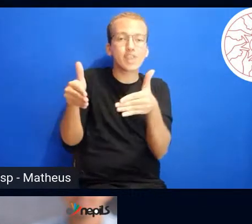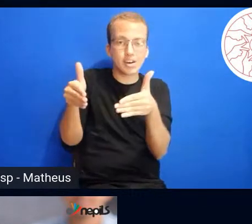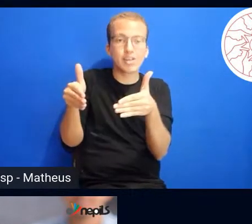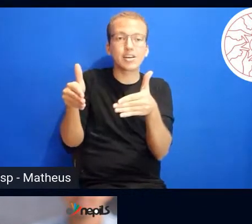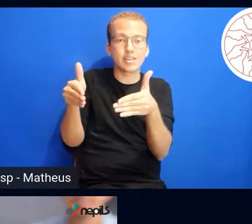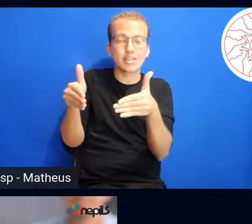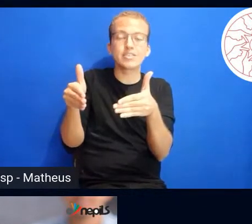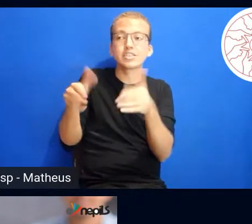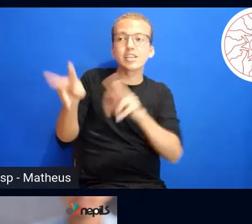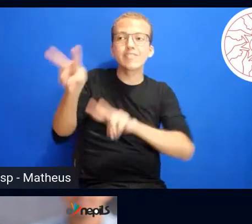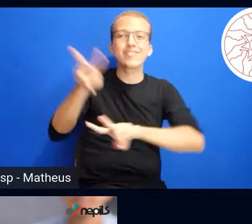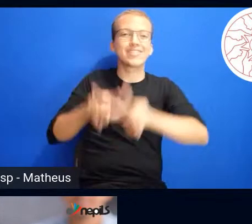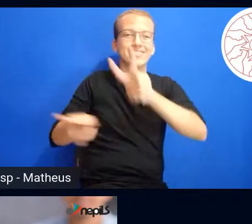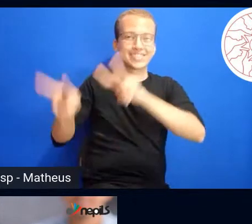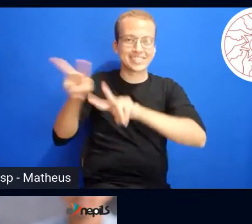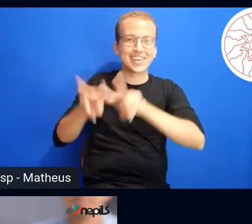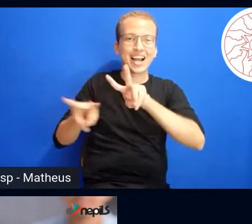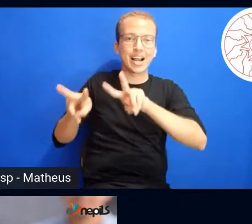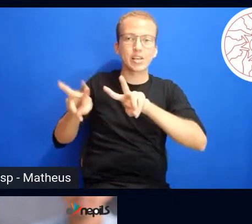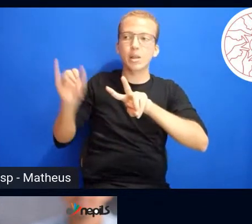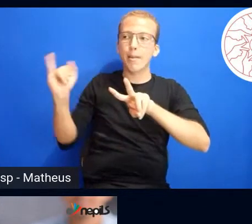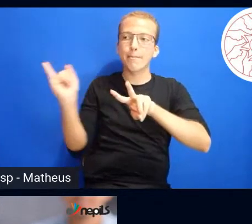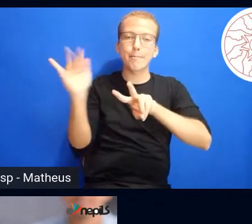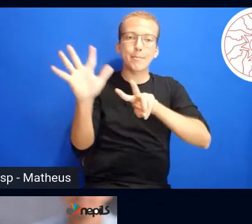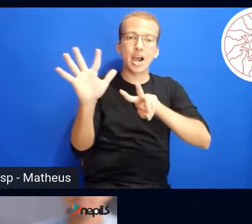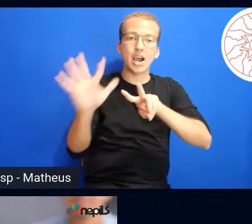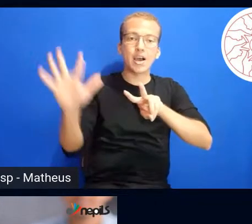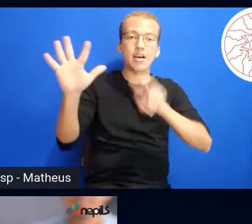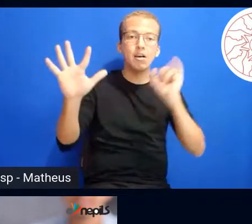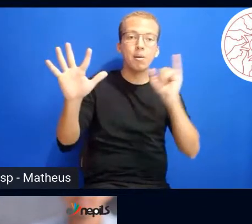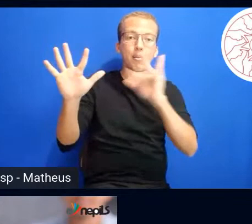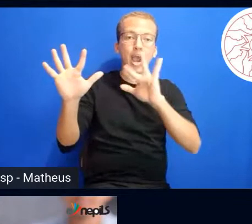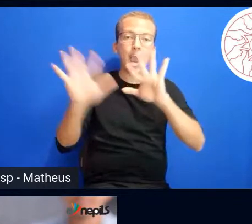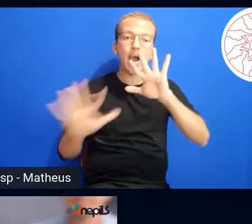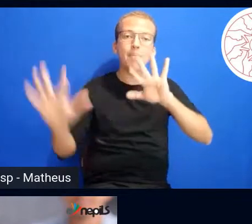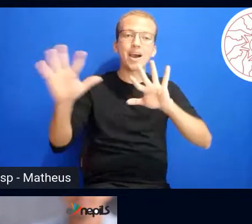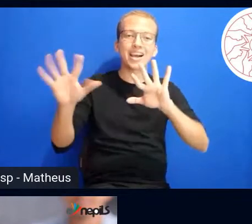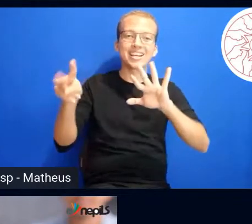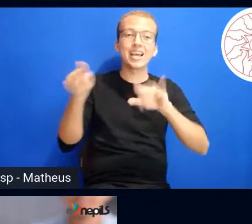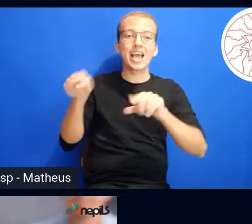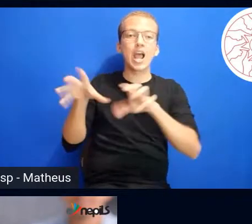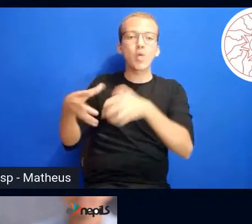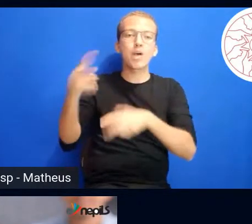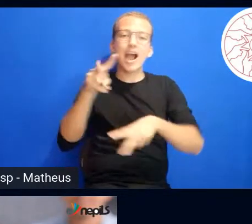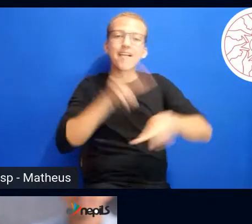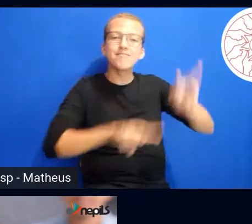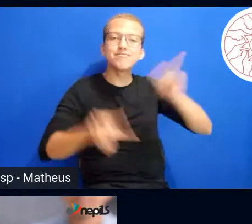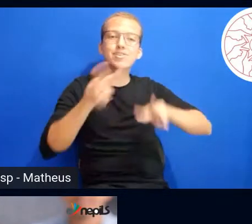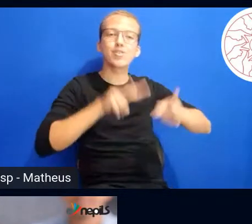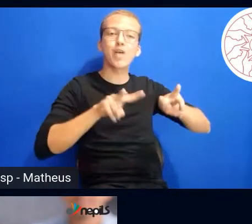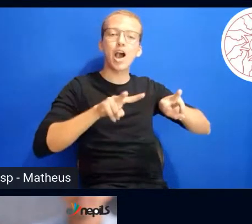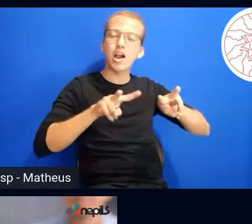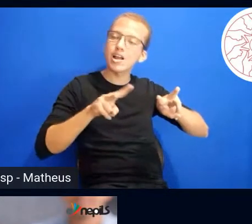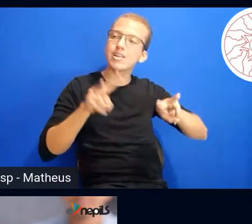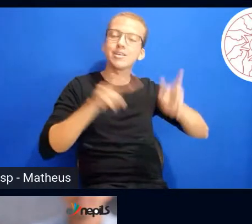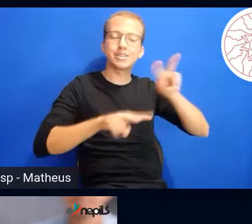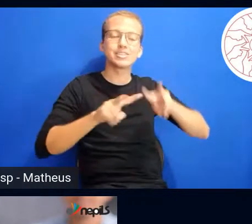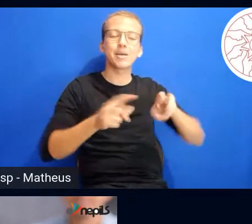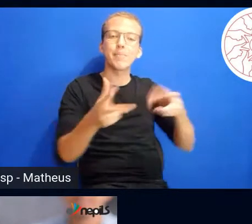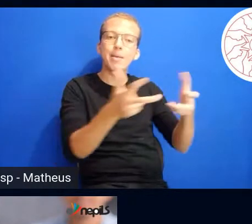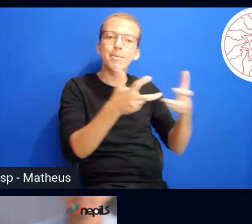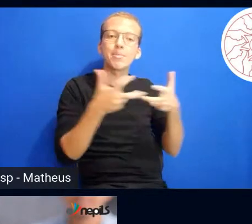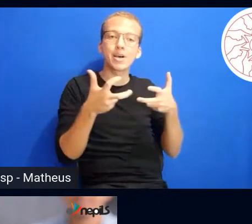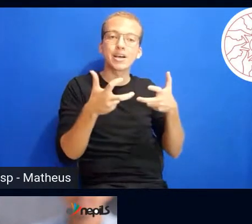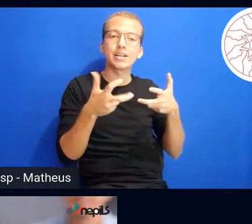visual e não no aspecto fônico da língua. Porque a Libras, como eu já disse, se trata de uma língua